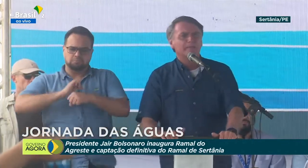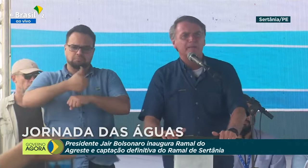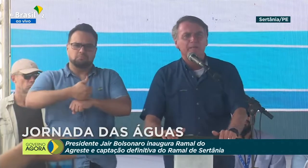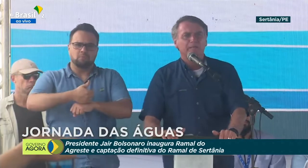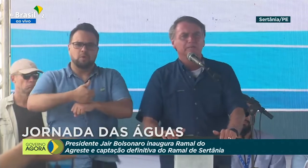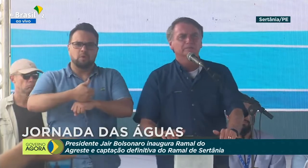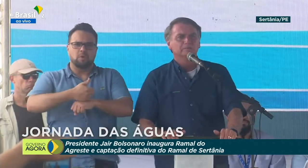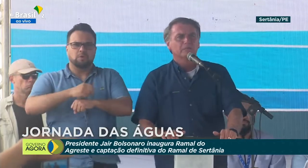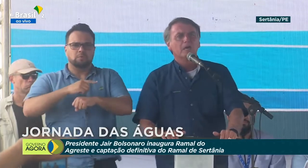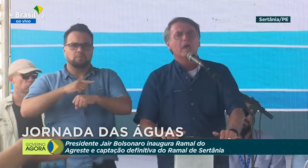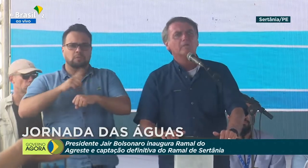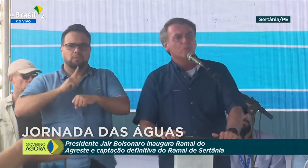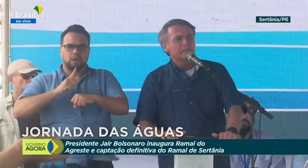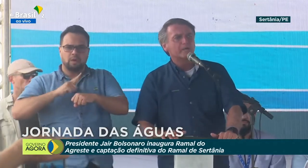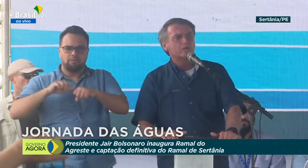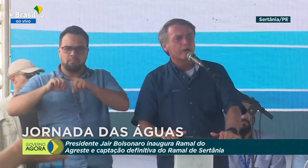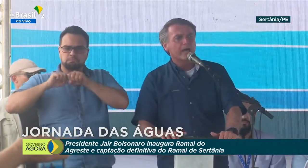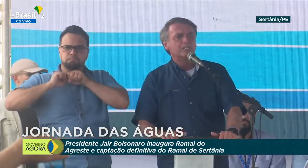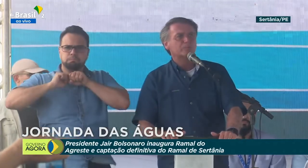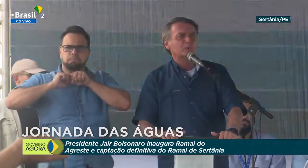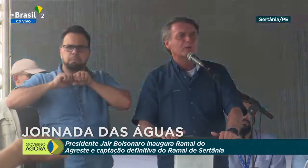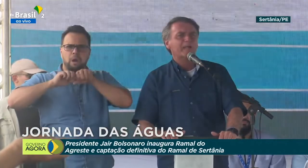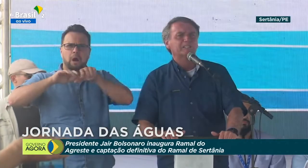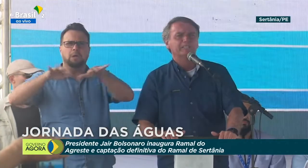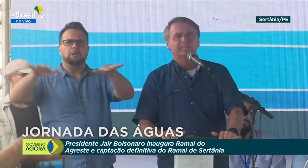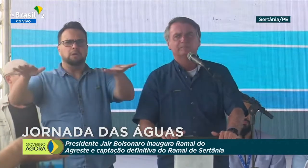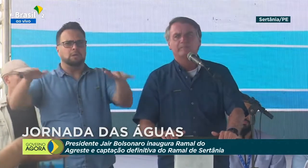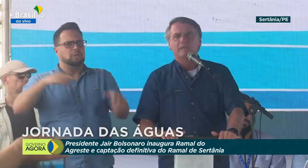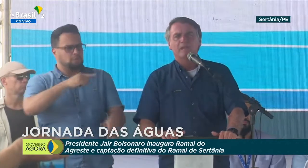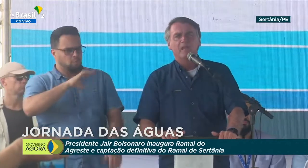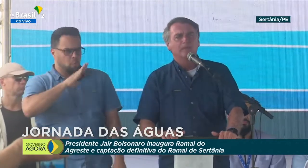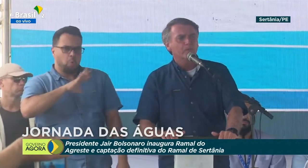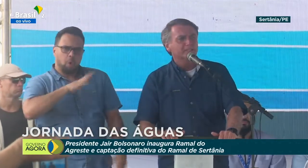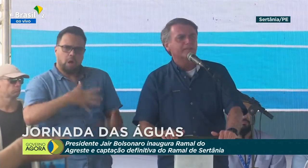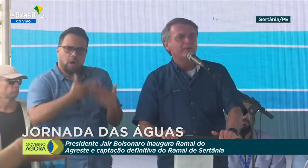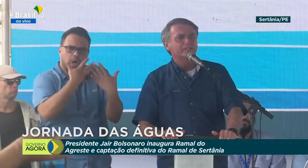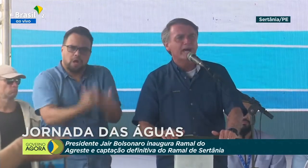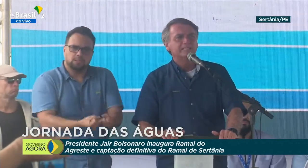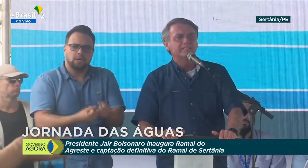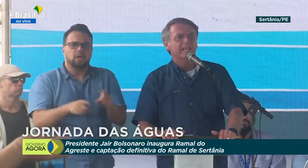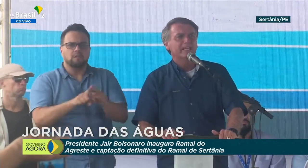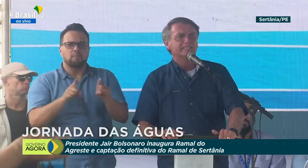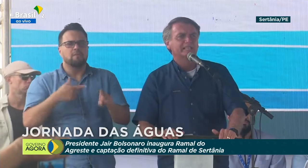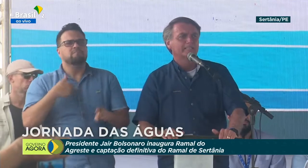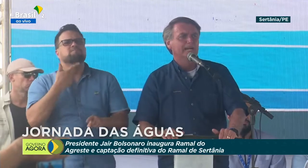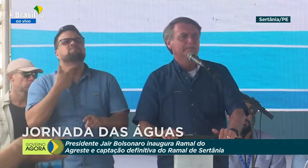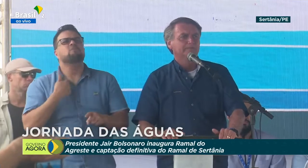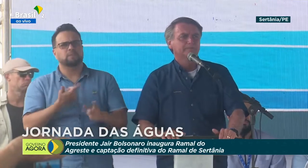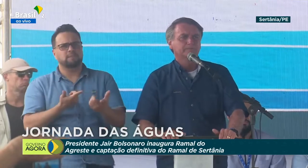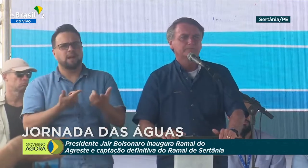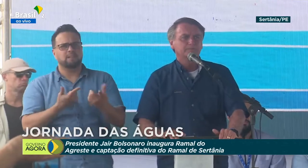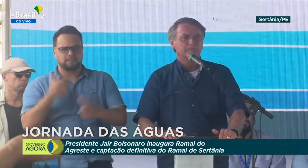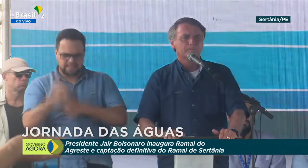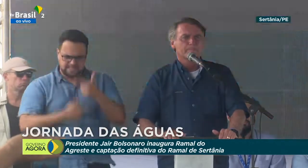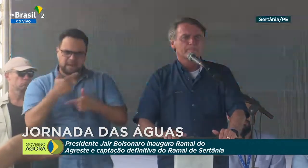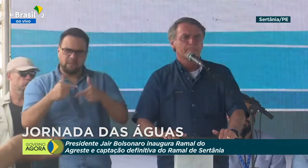de uma pandemia. É muita coragem por parte dele, é muita vontade em querer acertar.